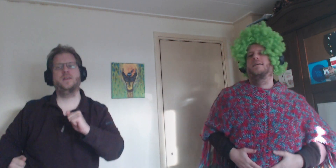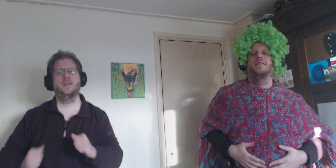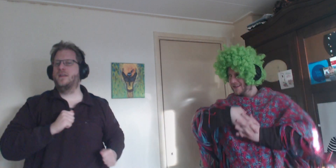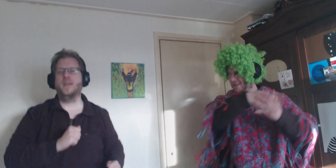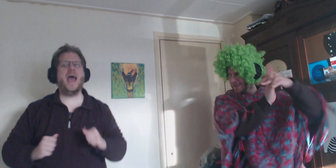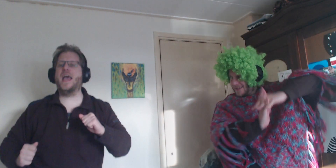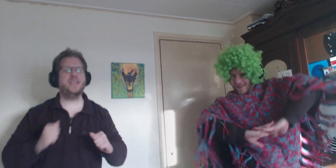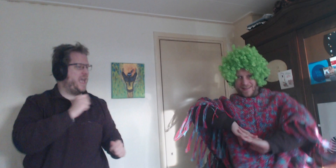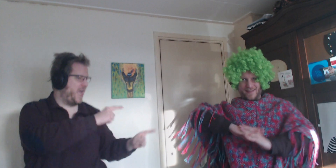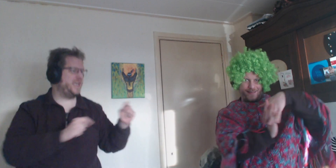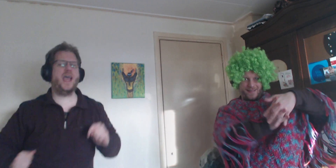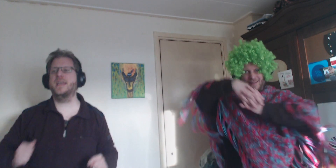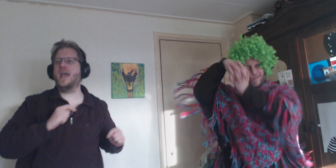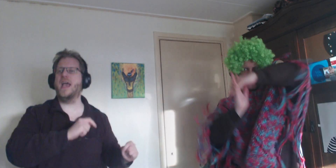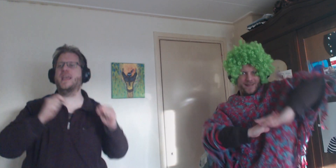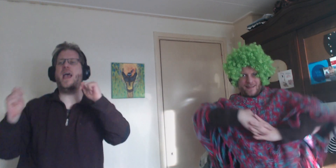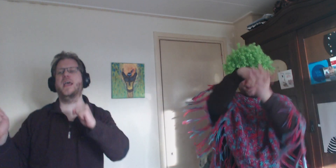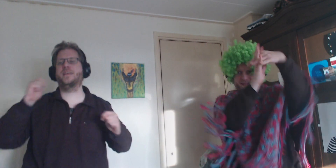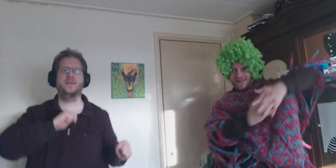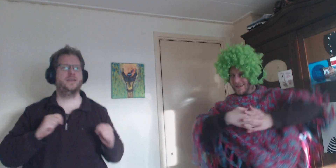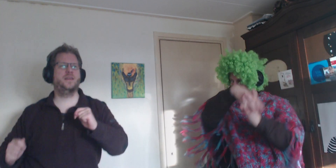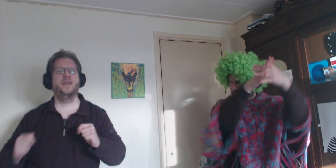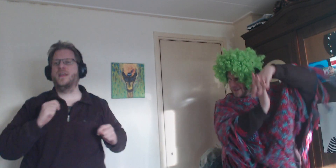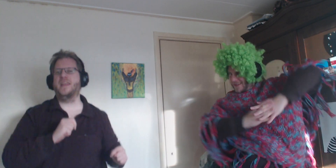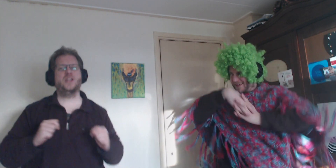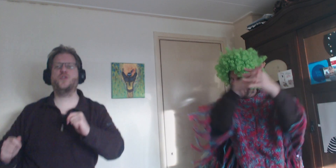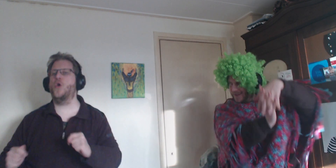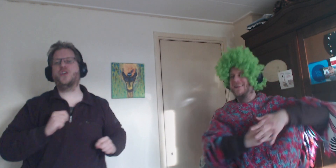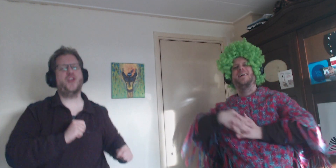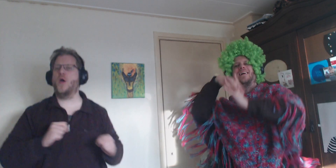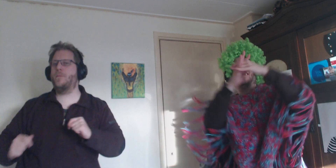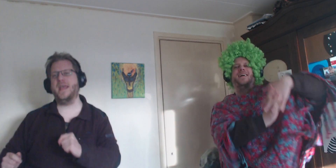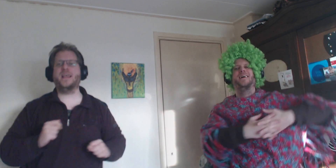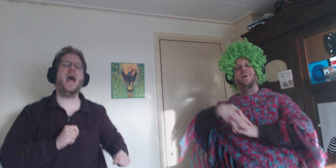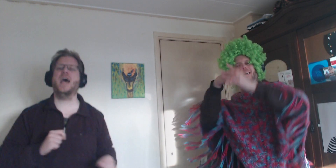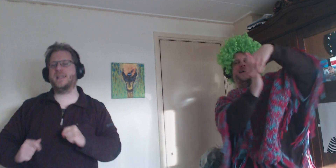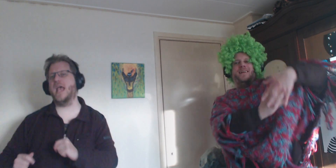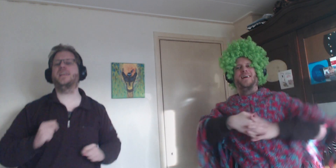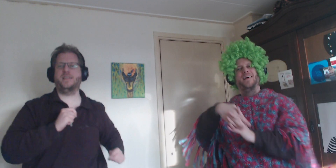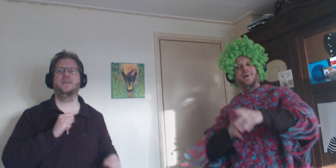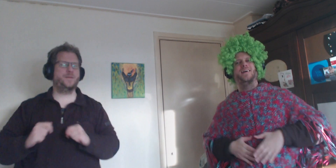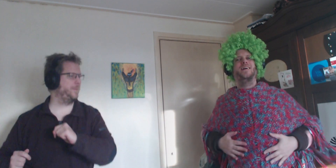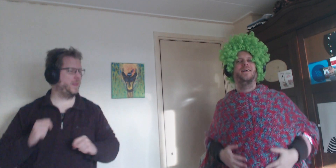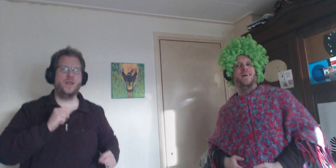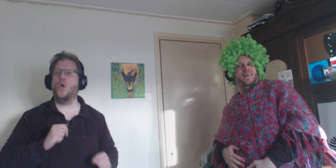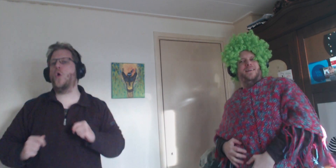scooter. Eien, eien, eien, eien, eien, wil een stukje met haar